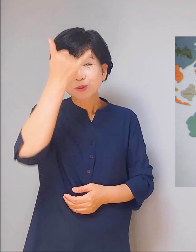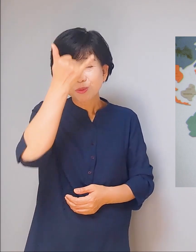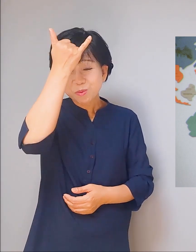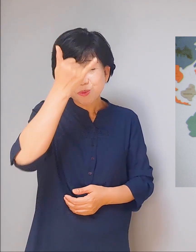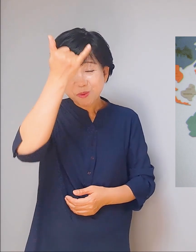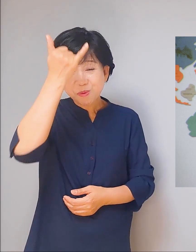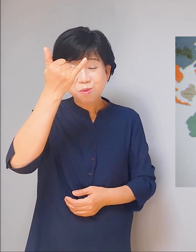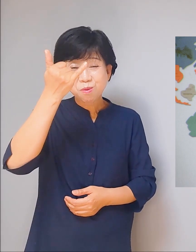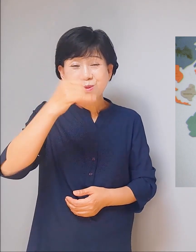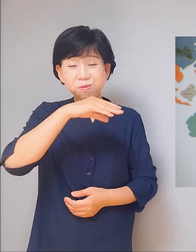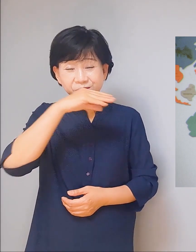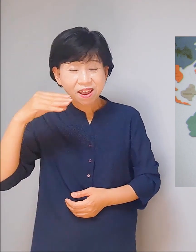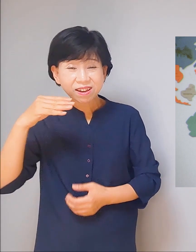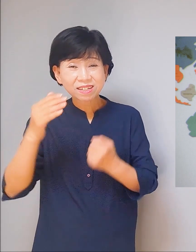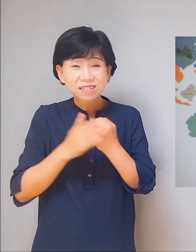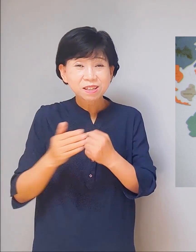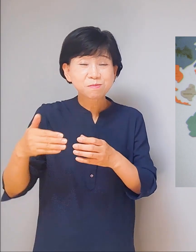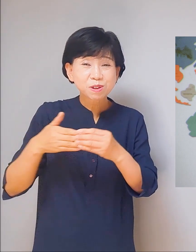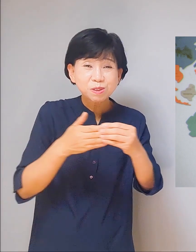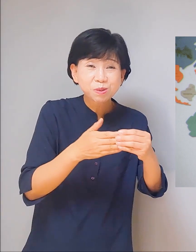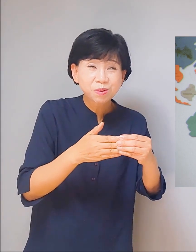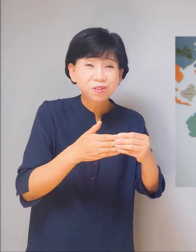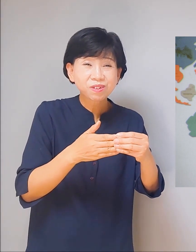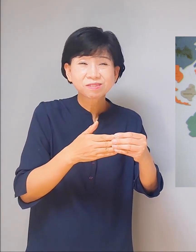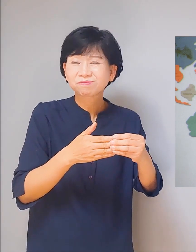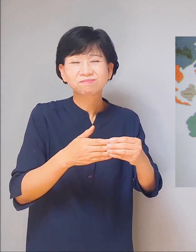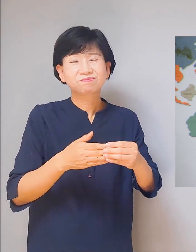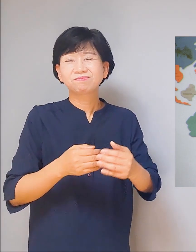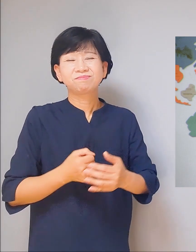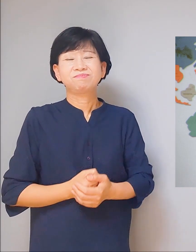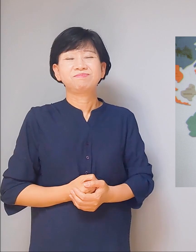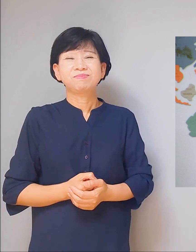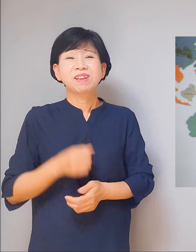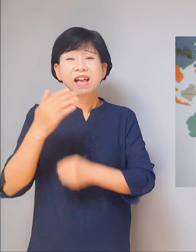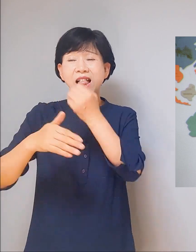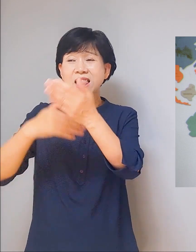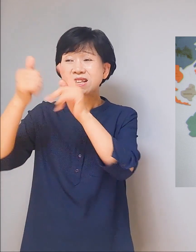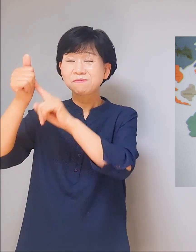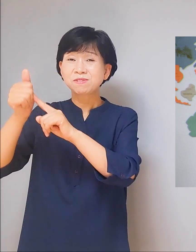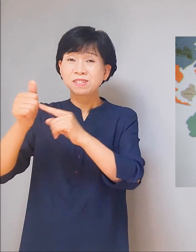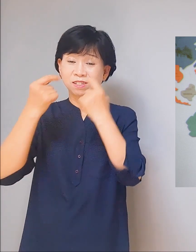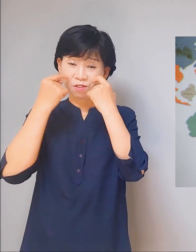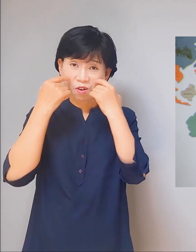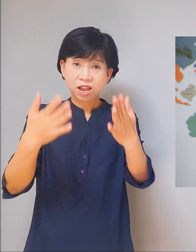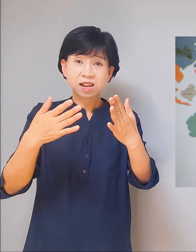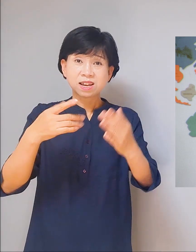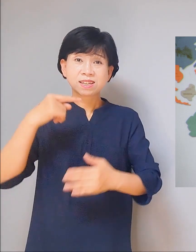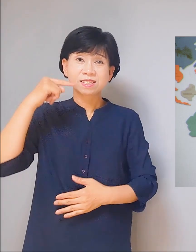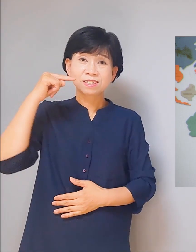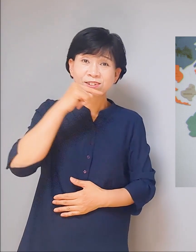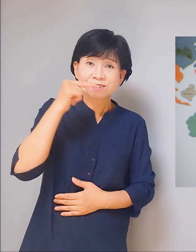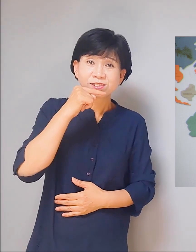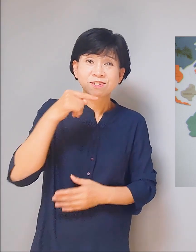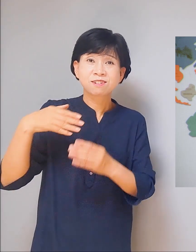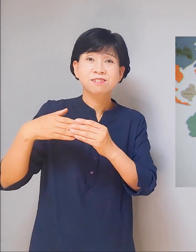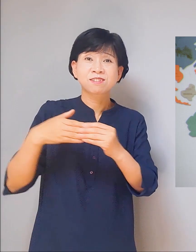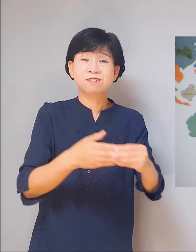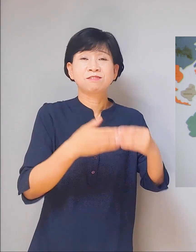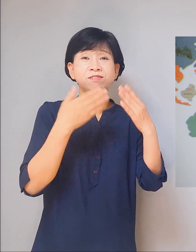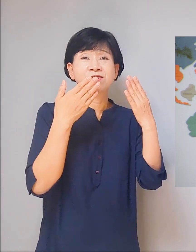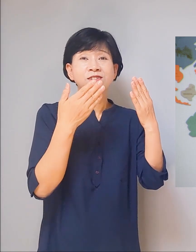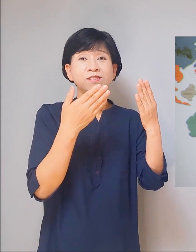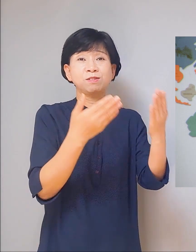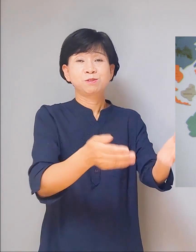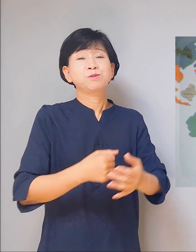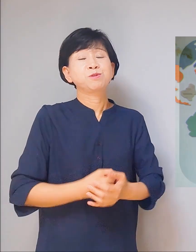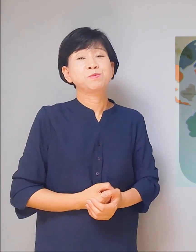분명 우리는 알지 못하지만 하나님은 치밀하게 역사하고 계십니다. 하나님은요 아주 정확하게 지금 역사하고 계시는 거예요.